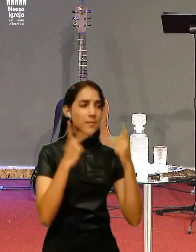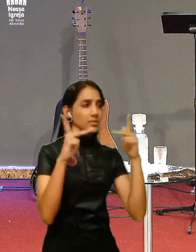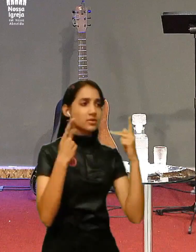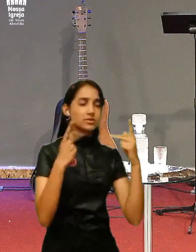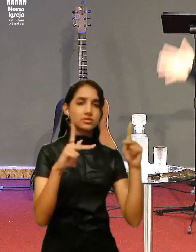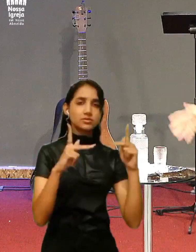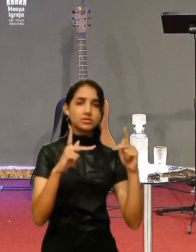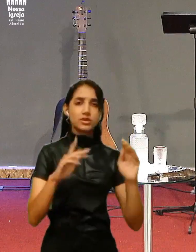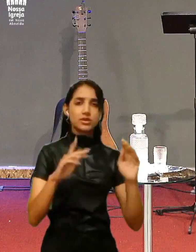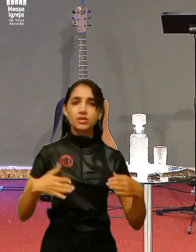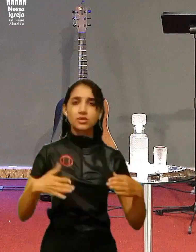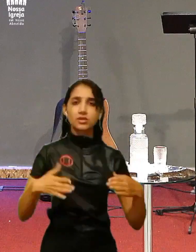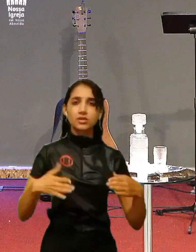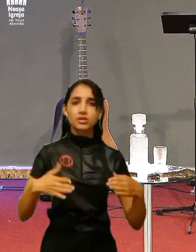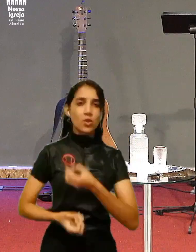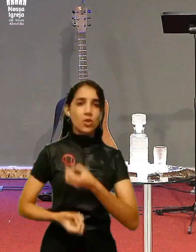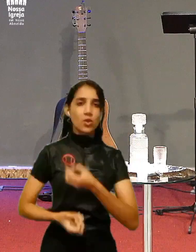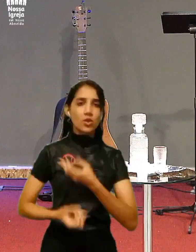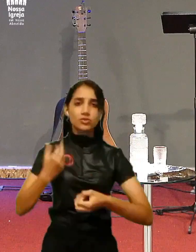grande avivamento.